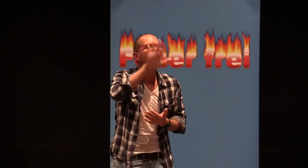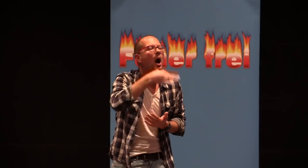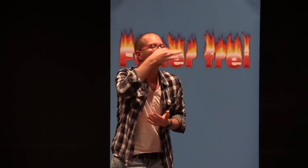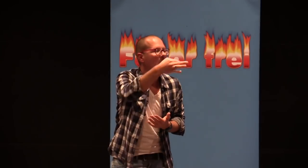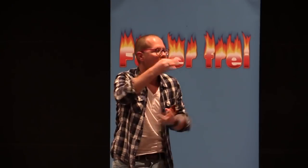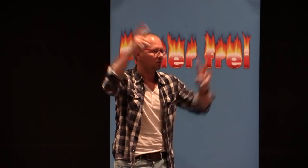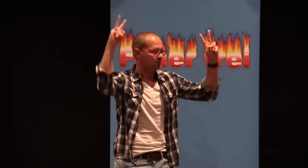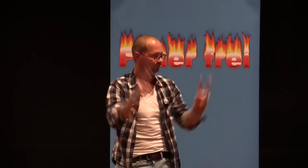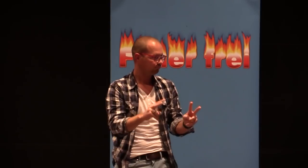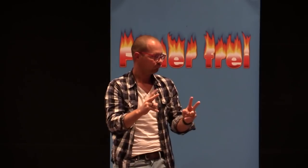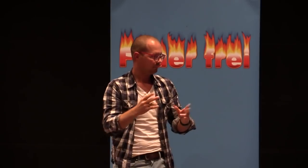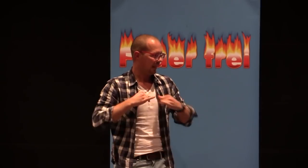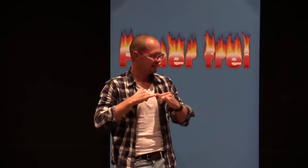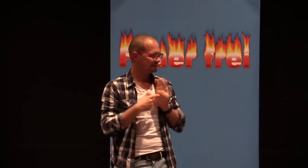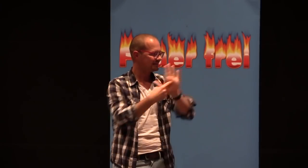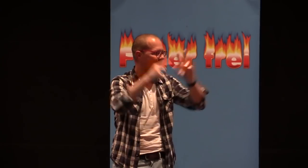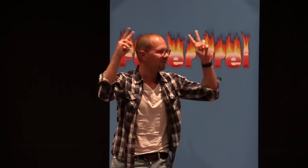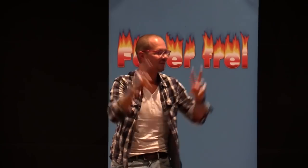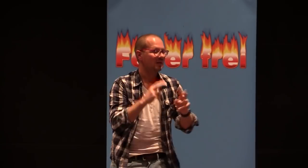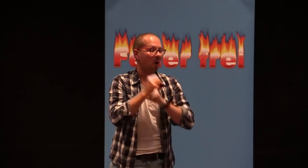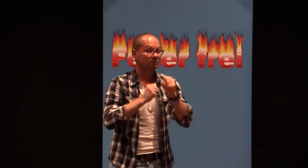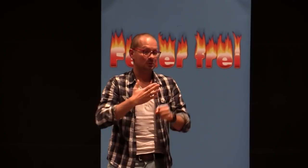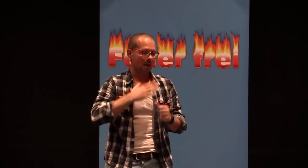und versuchen, das zu lösen.